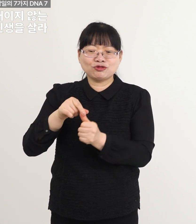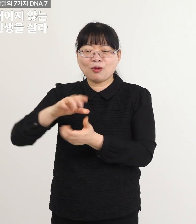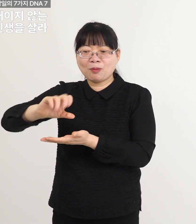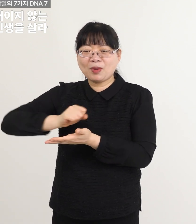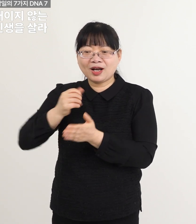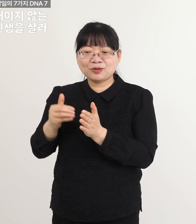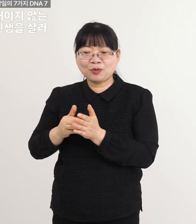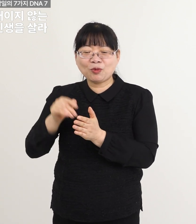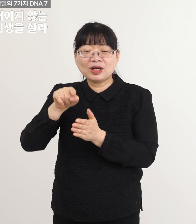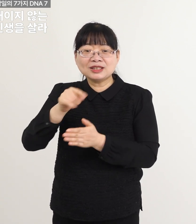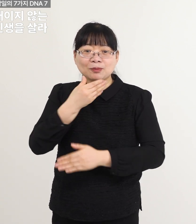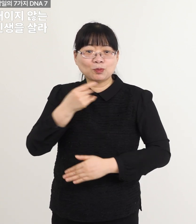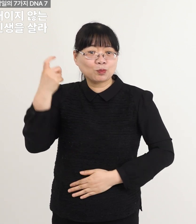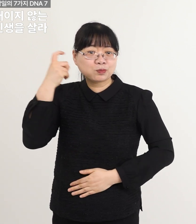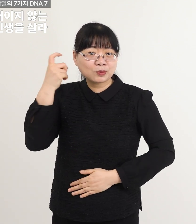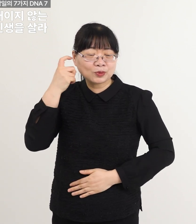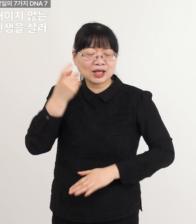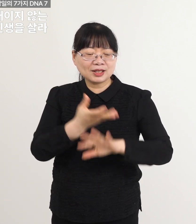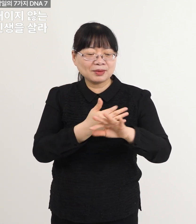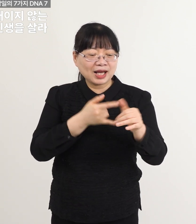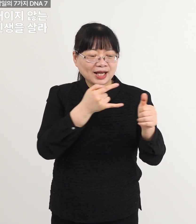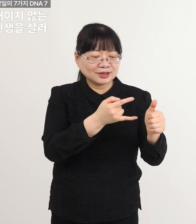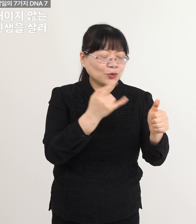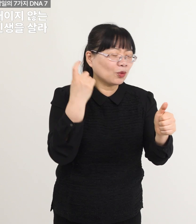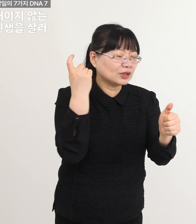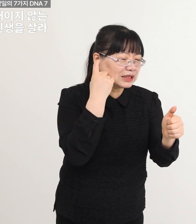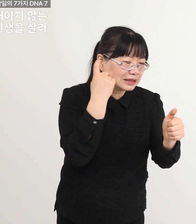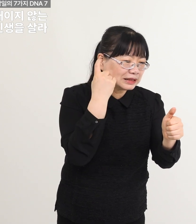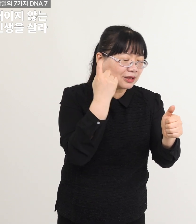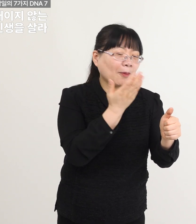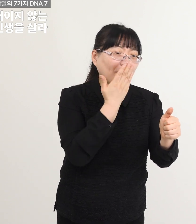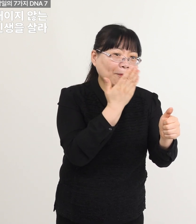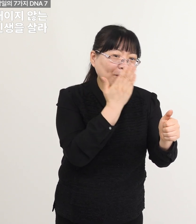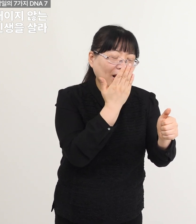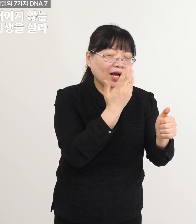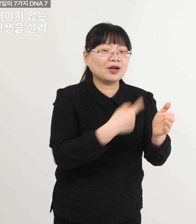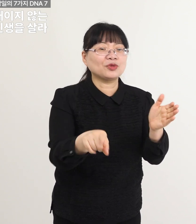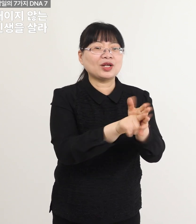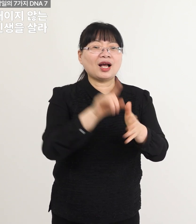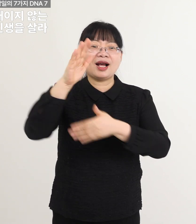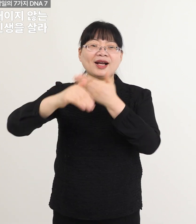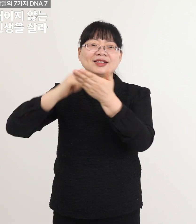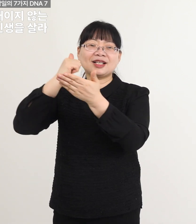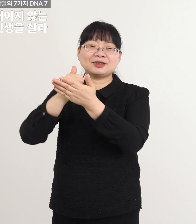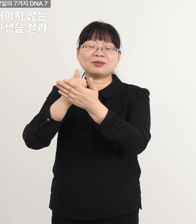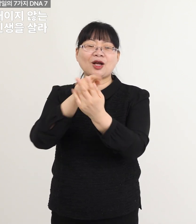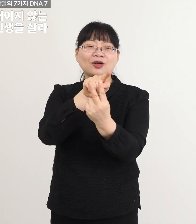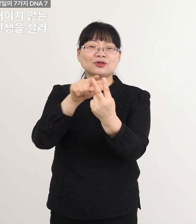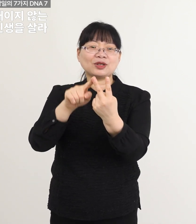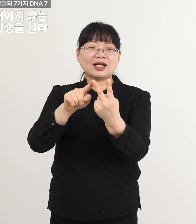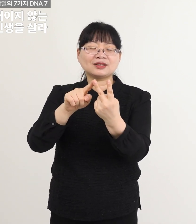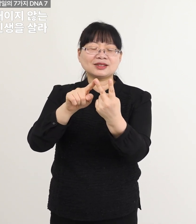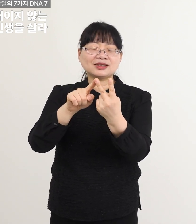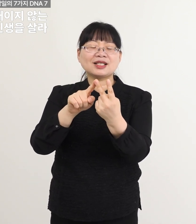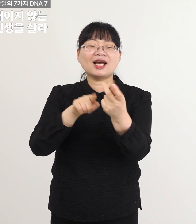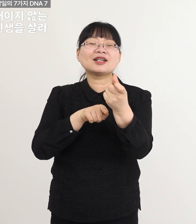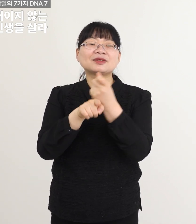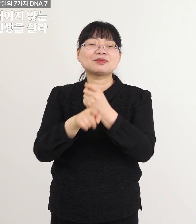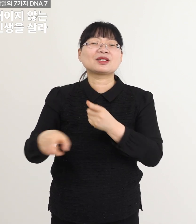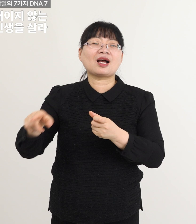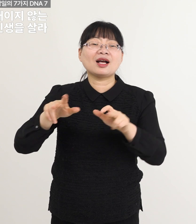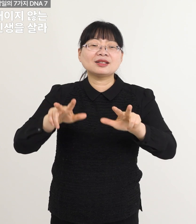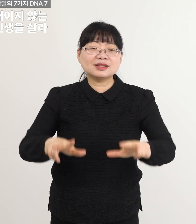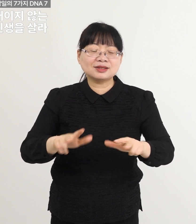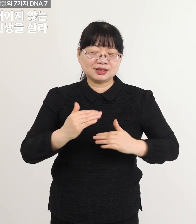하고 이 복음을 이방인도 듣게 하려는 하나님의 양면적인 메시지가